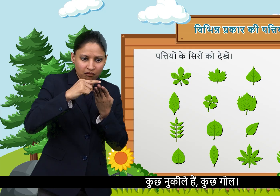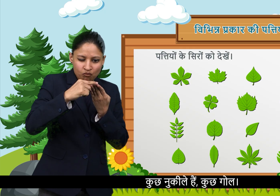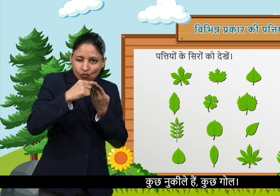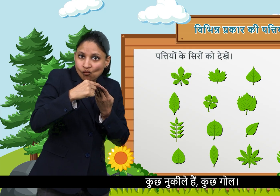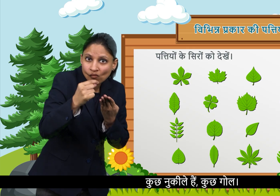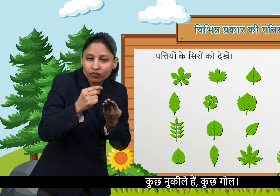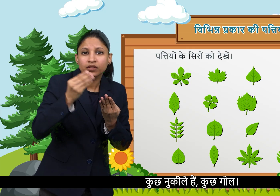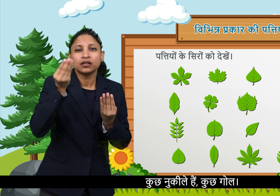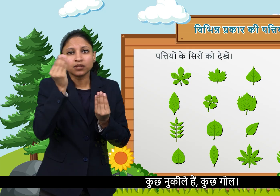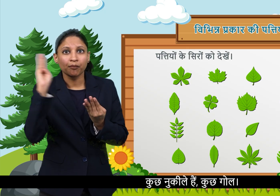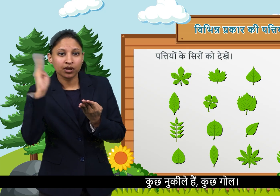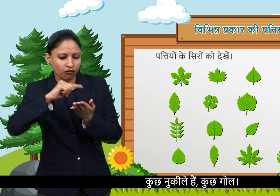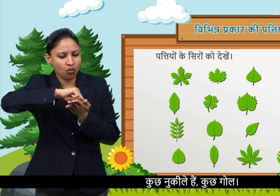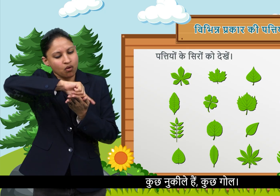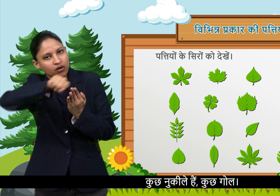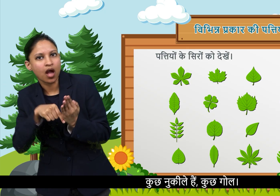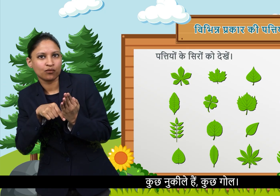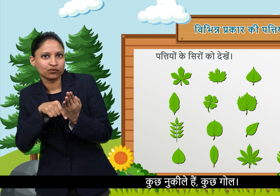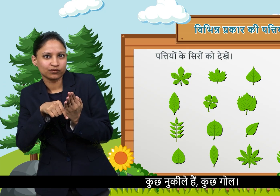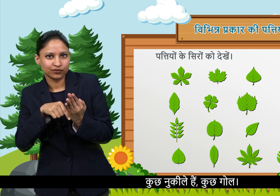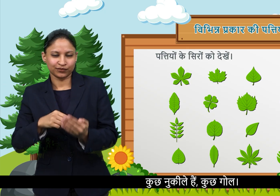कुछ नुकीले हैं, कुछ गोल।